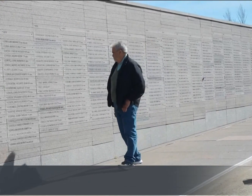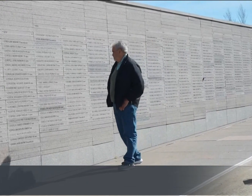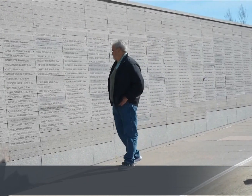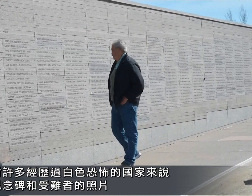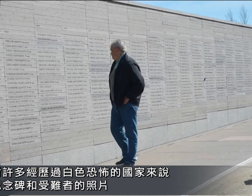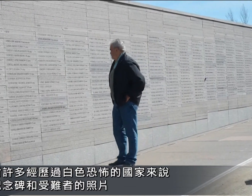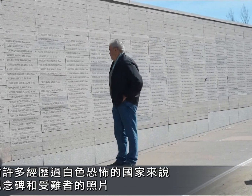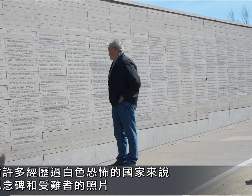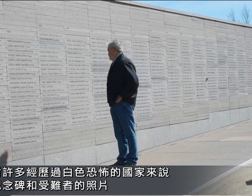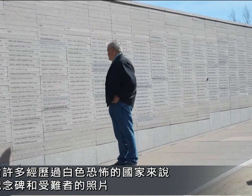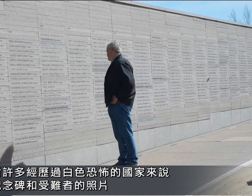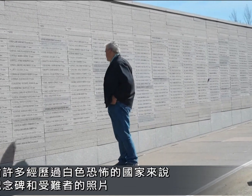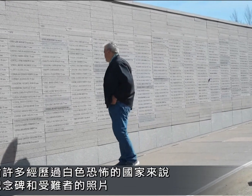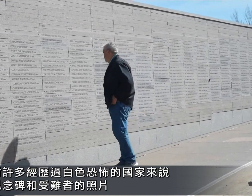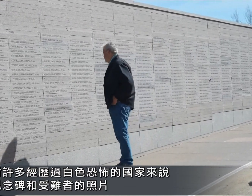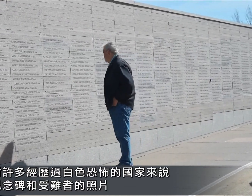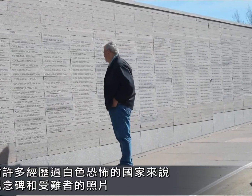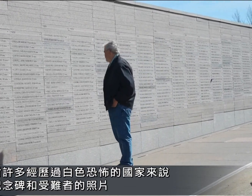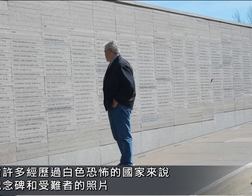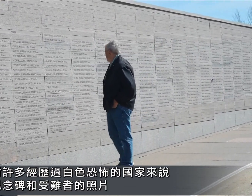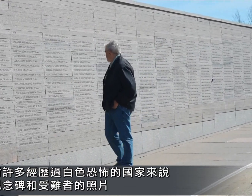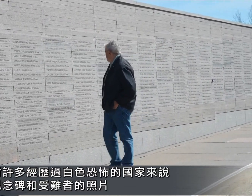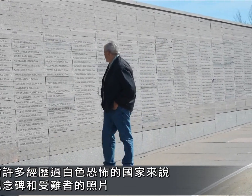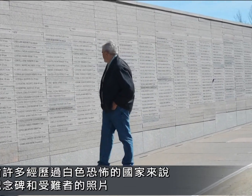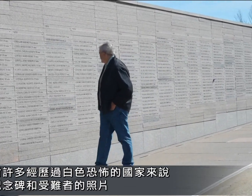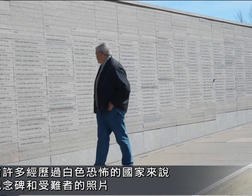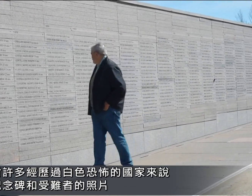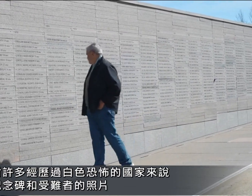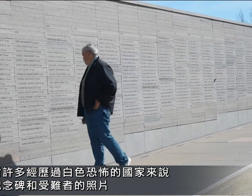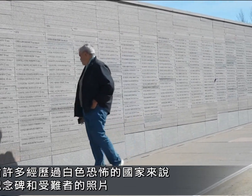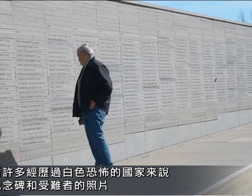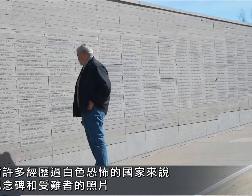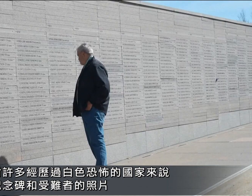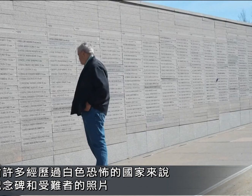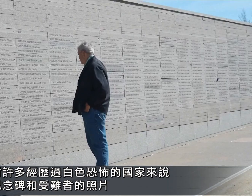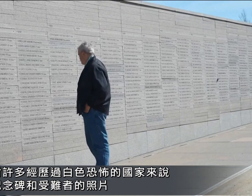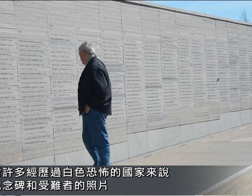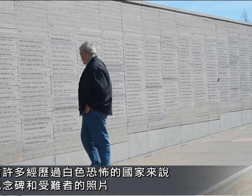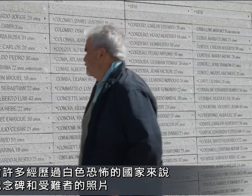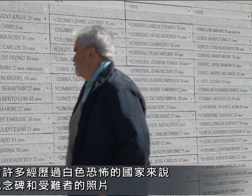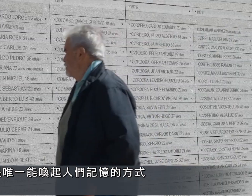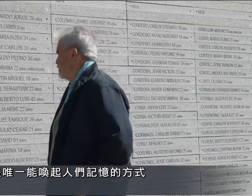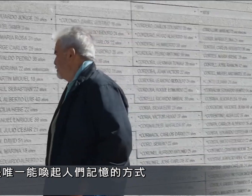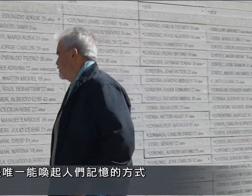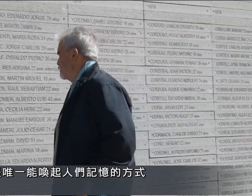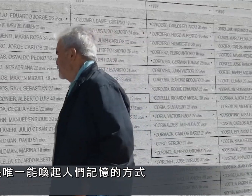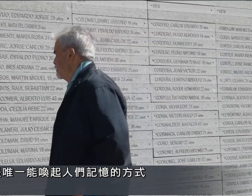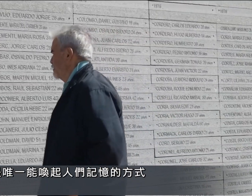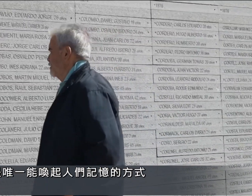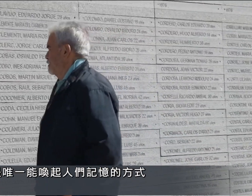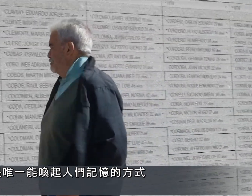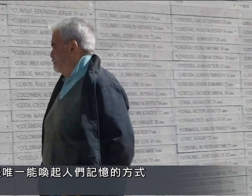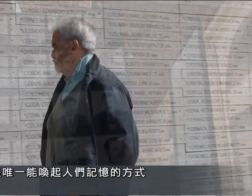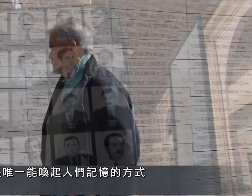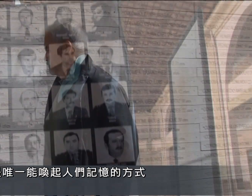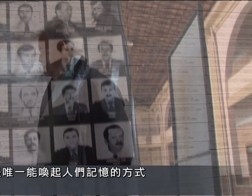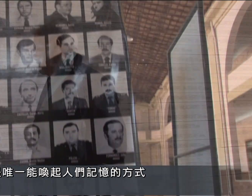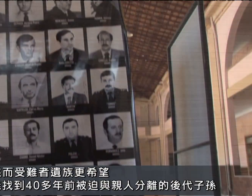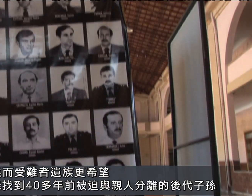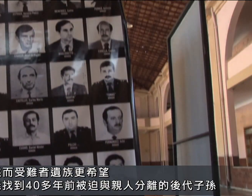对许多经历过白色恐怖的国家来说，纪念碑和受难者的照片是唯一能够唤起人们记忆的方式。然而，受难者